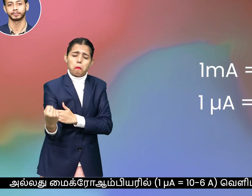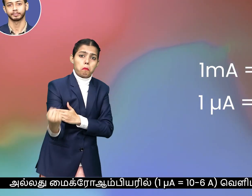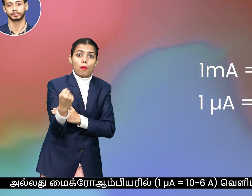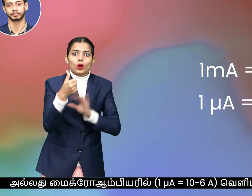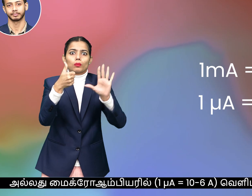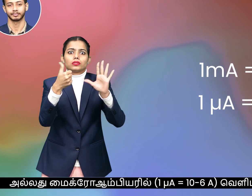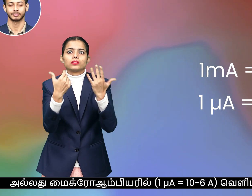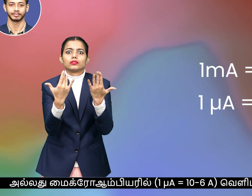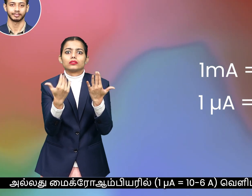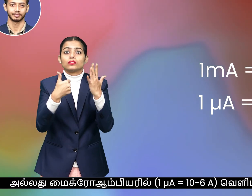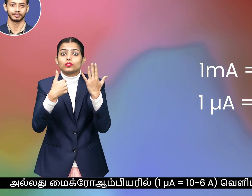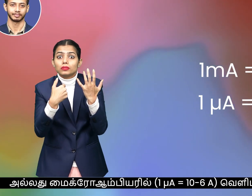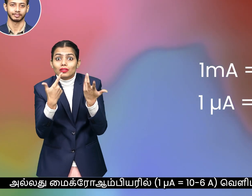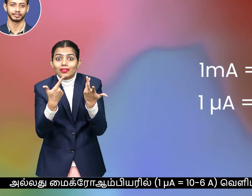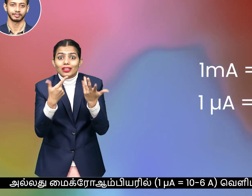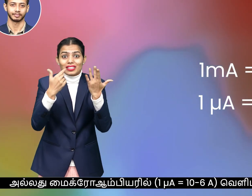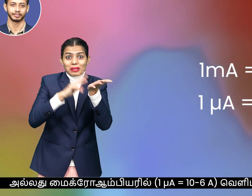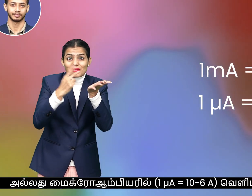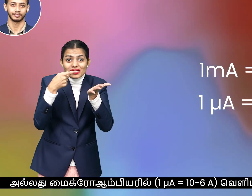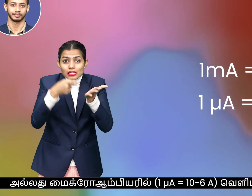ஒரு மியூ ஏ ஈடு